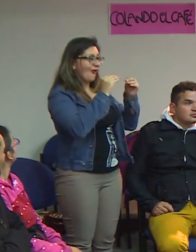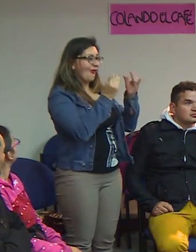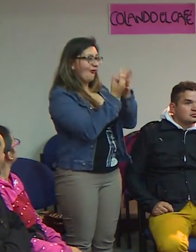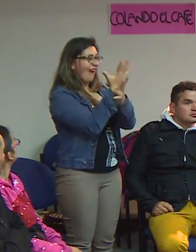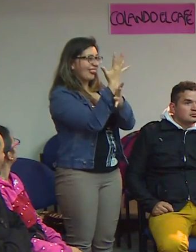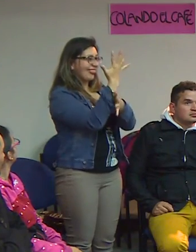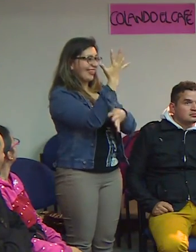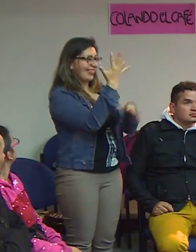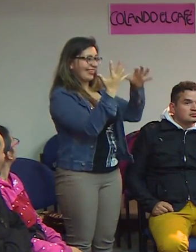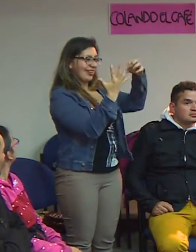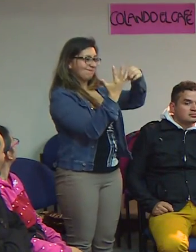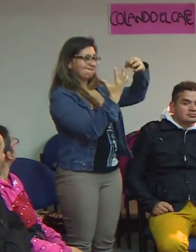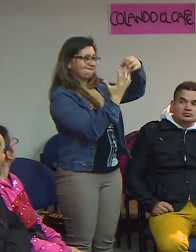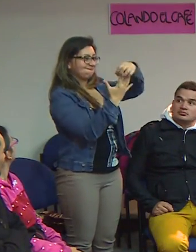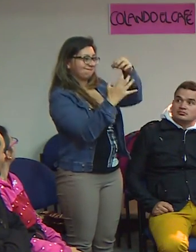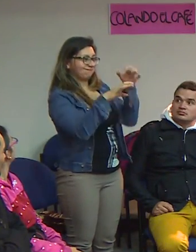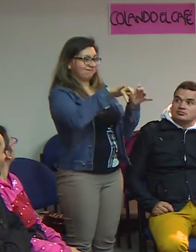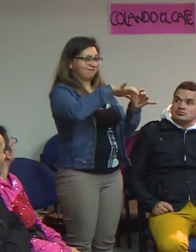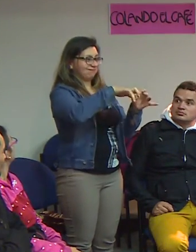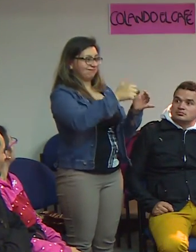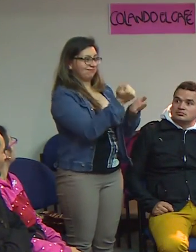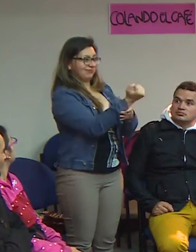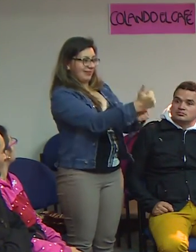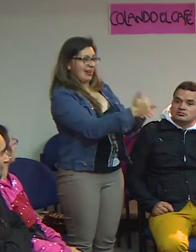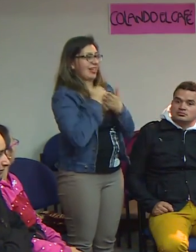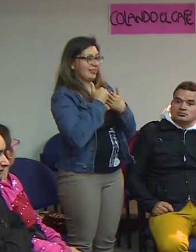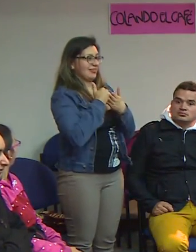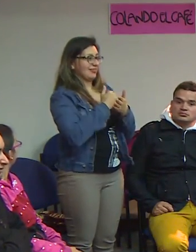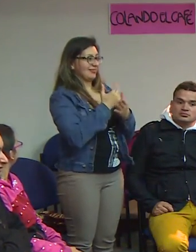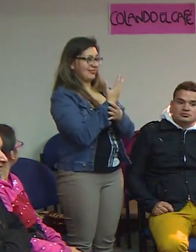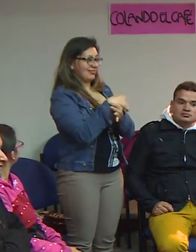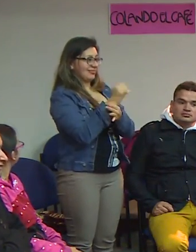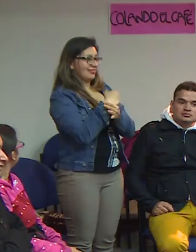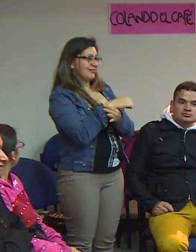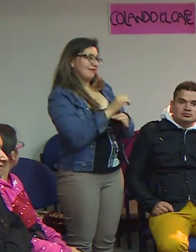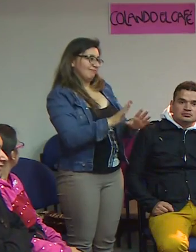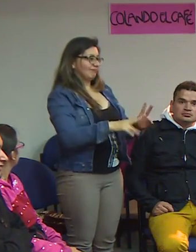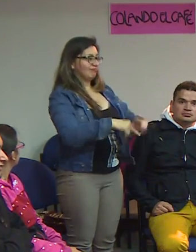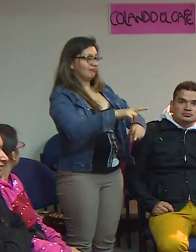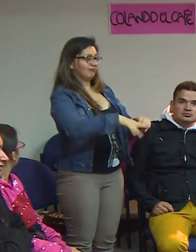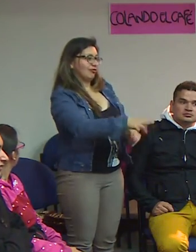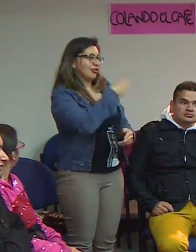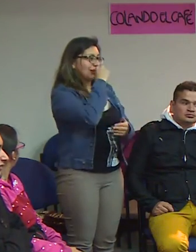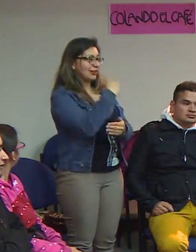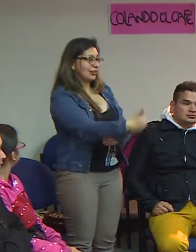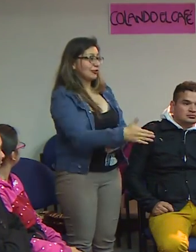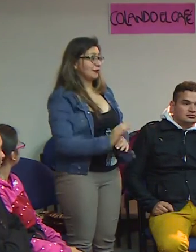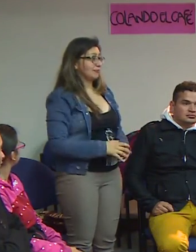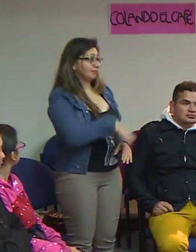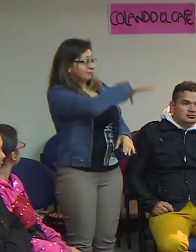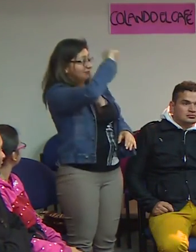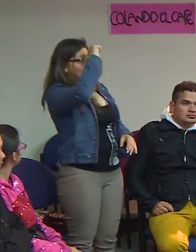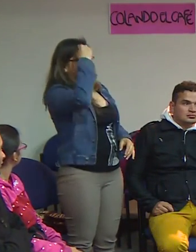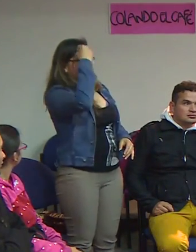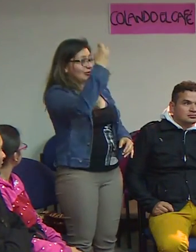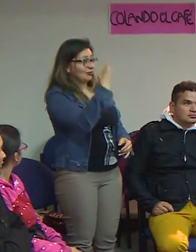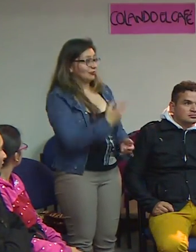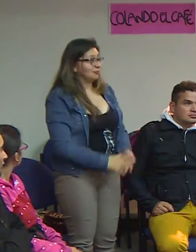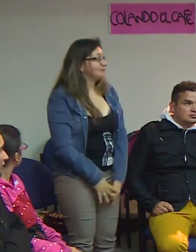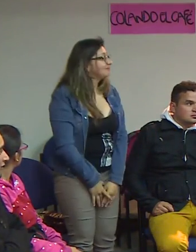niños utilizando títeres que parecen guantes. Eso les ayuda a desarrollar su motricidad fina a los niños. Esa fue una